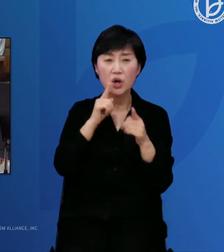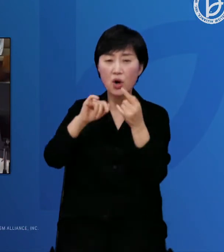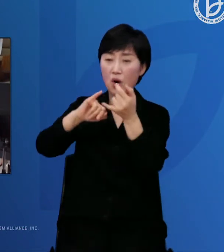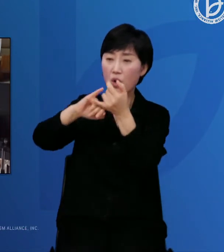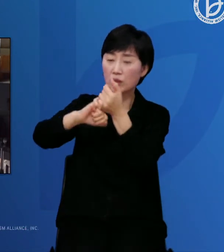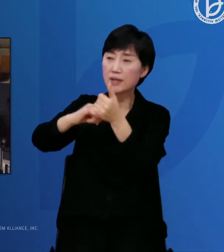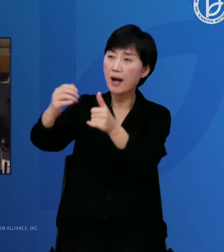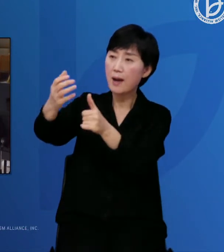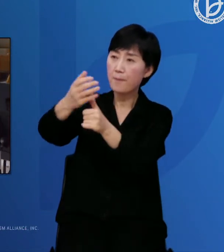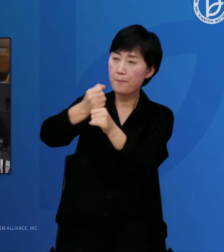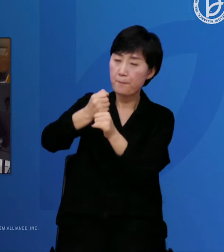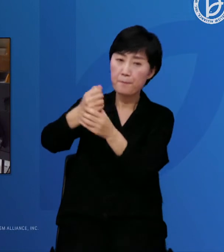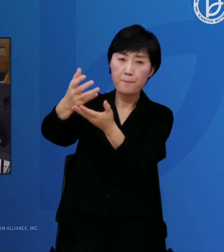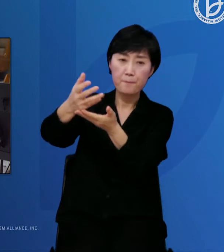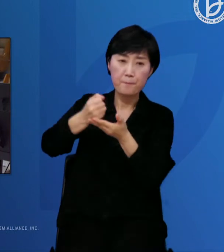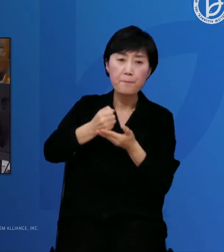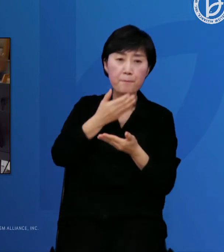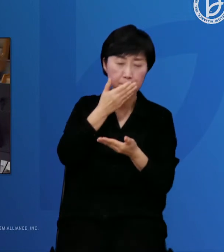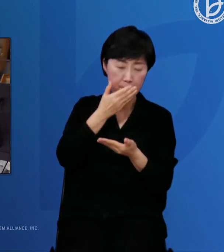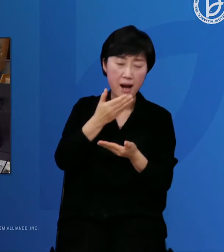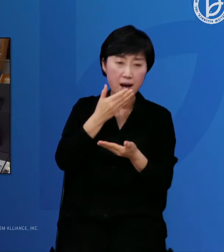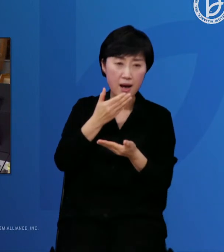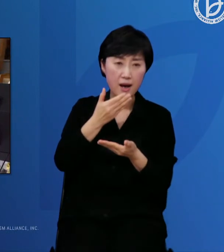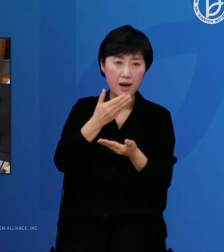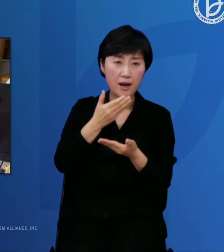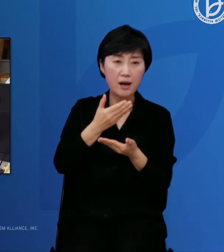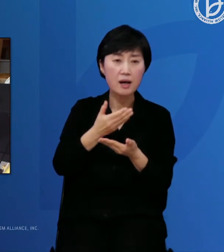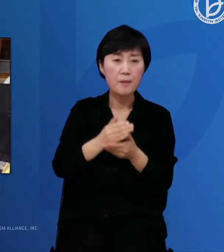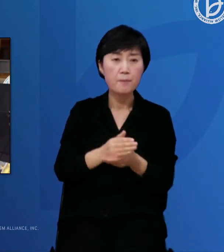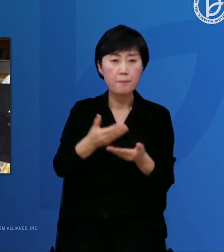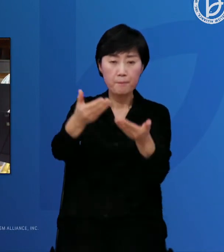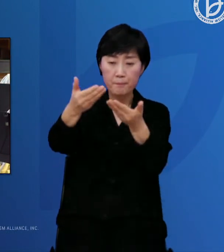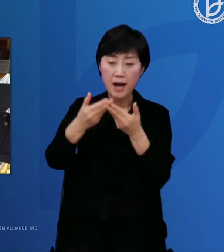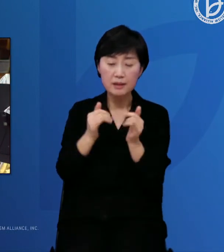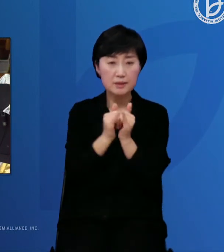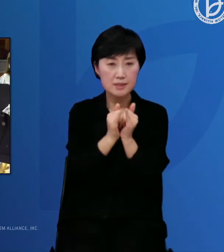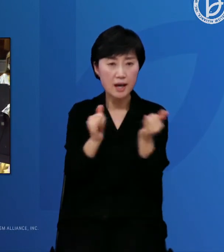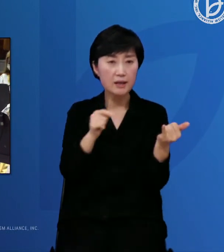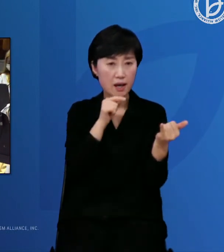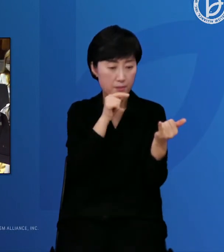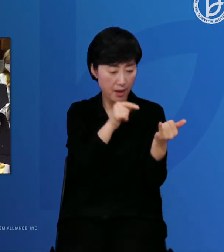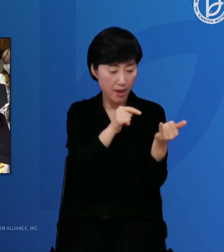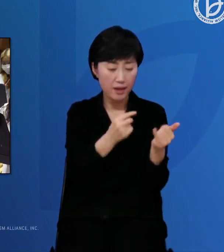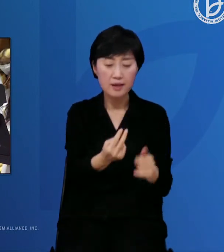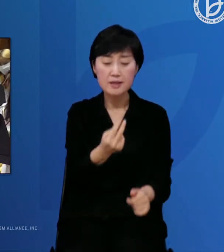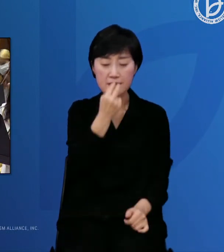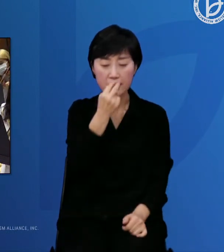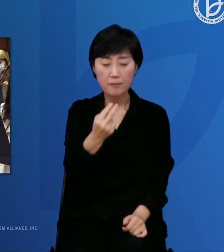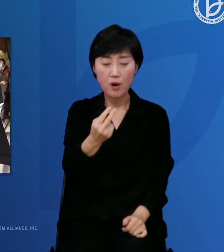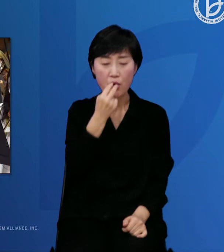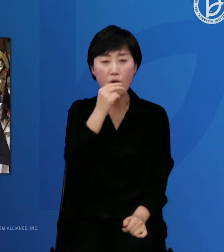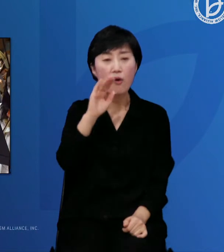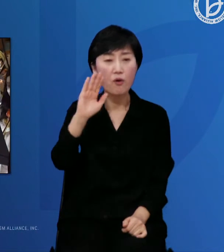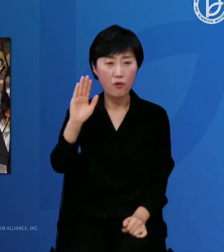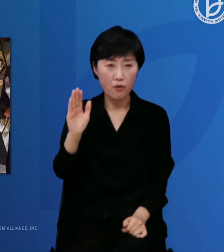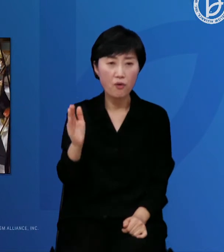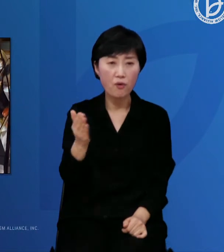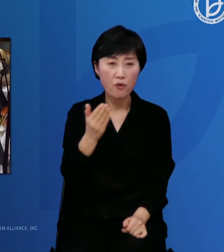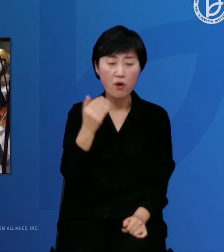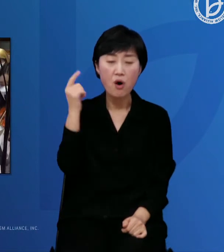누구든지 언약받을 수 있네. 받은 사람에게